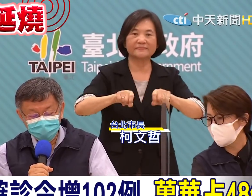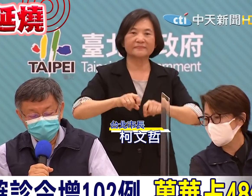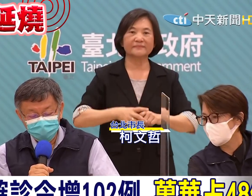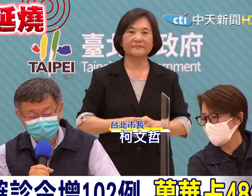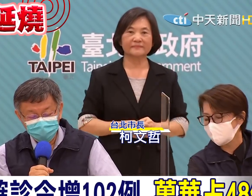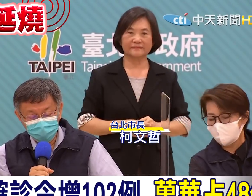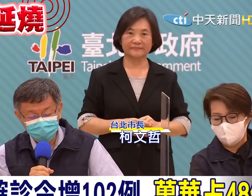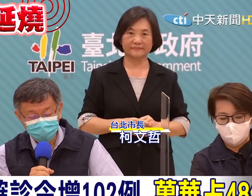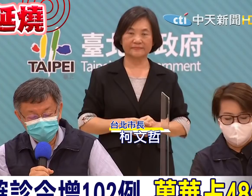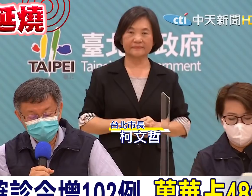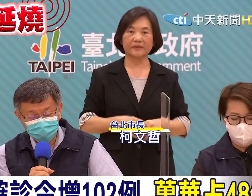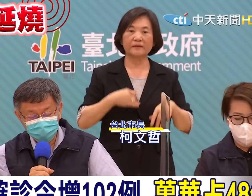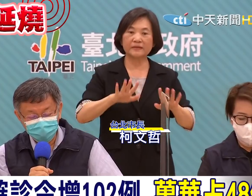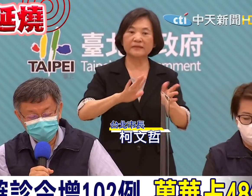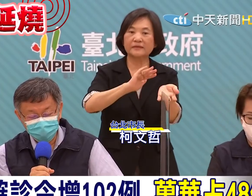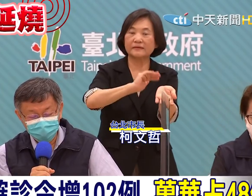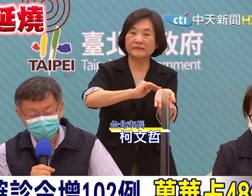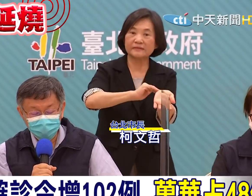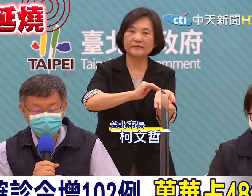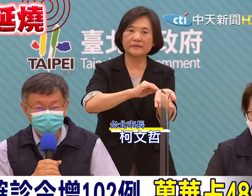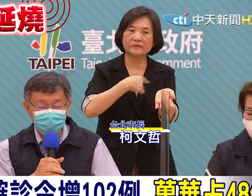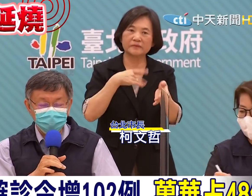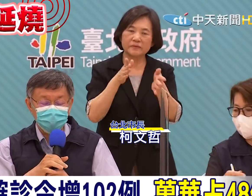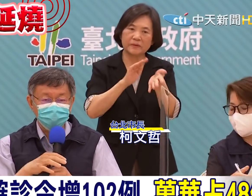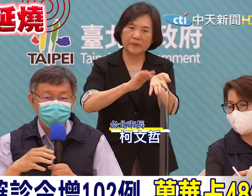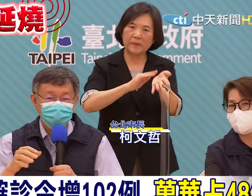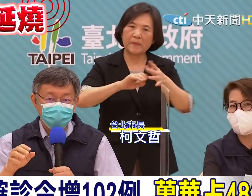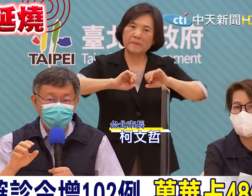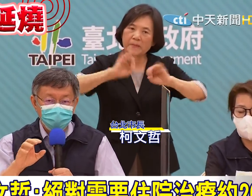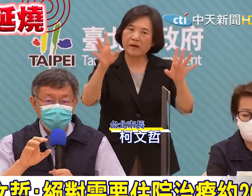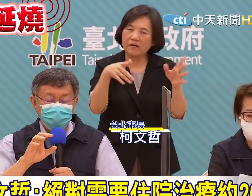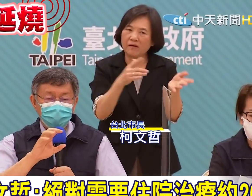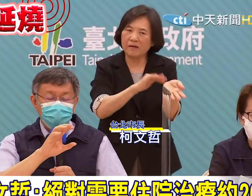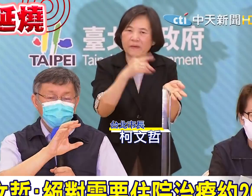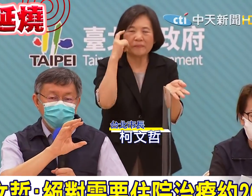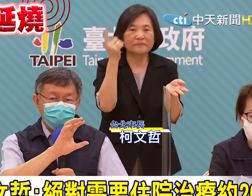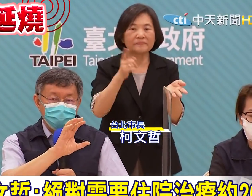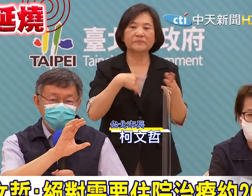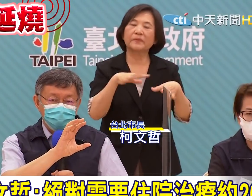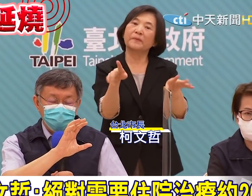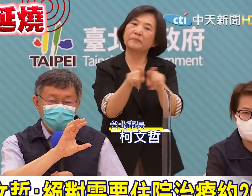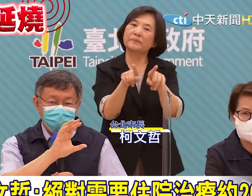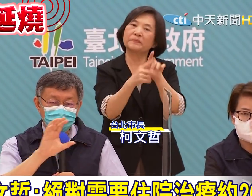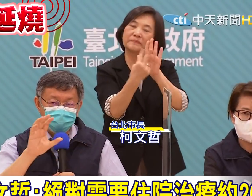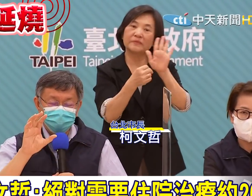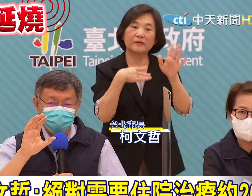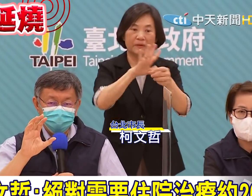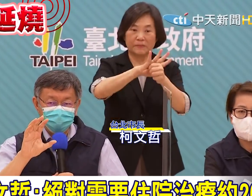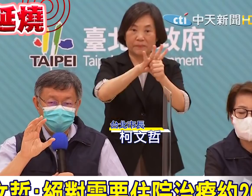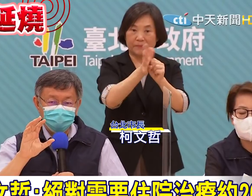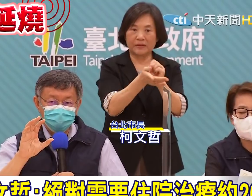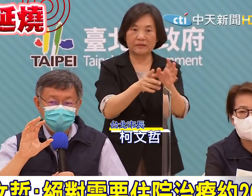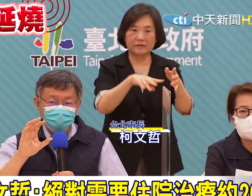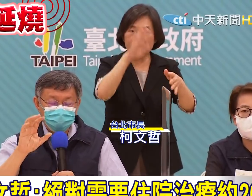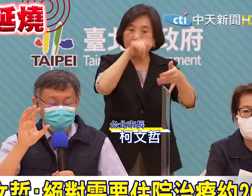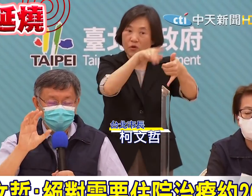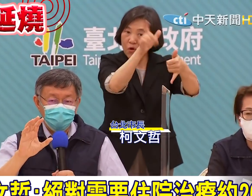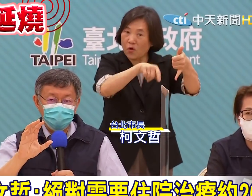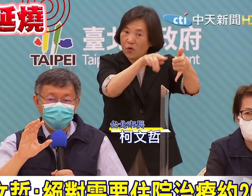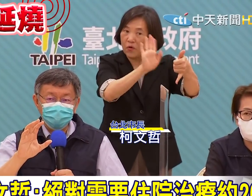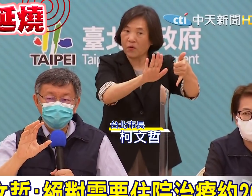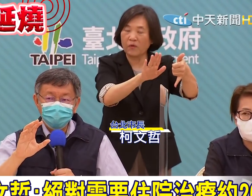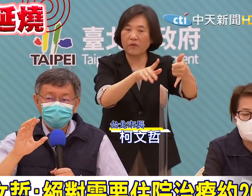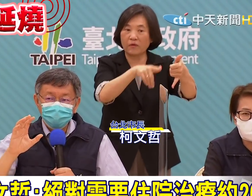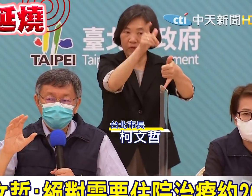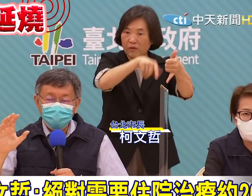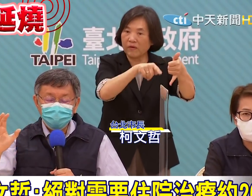就医学的观点来跟大家说明一下。一般来讲哦，新冠肺炎确诊哦，确诊的案